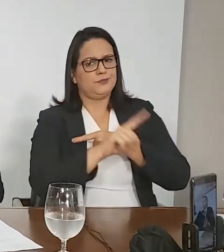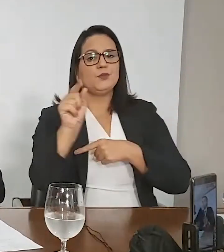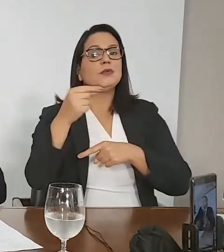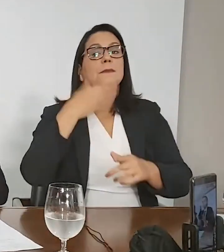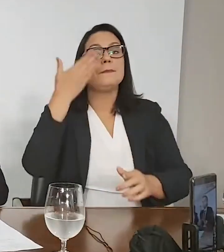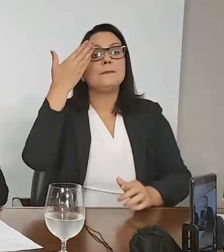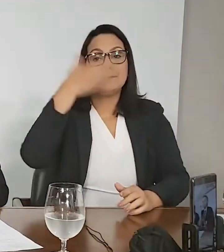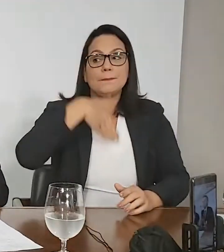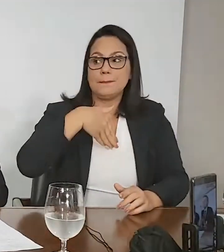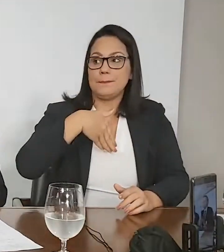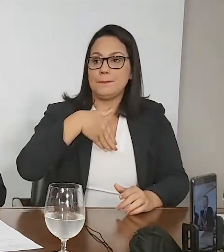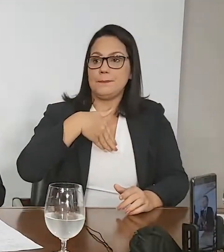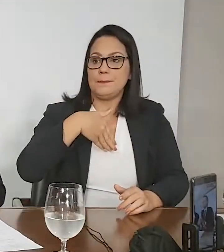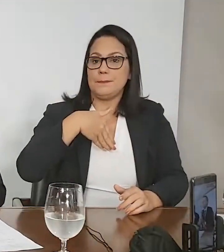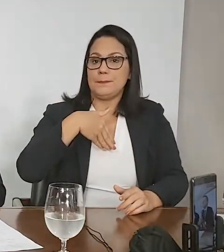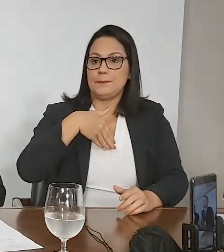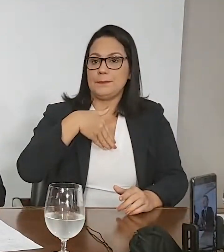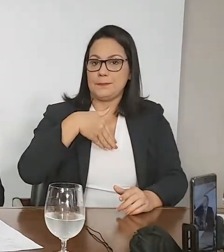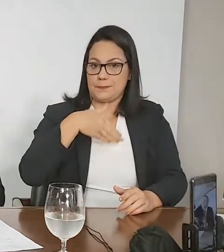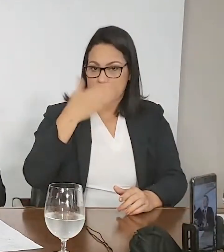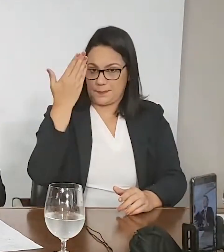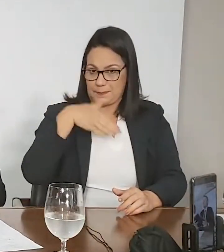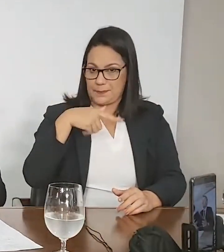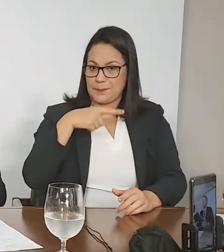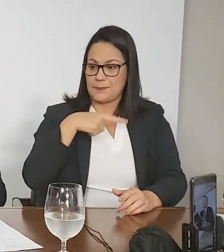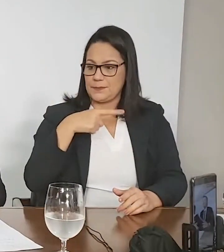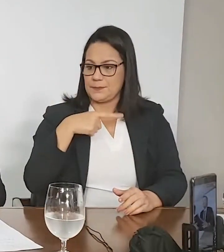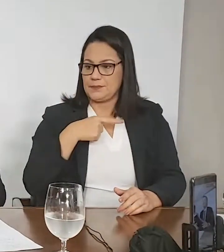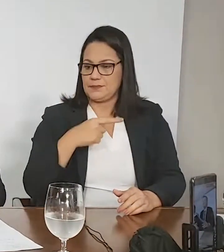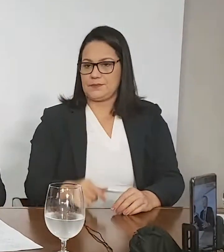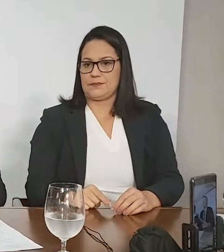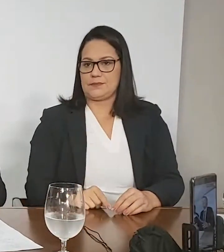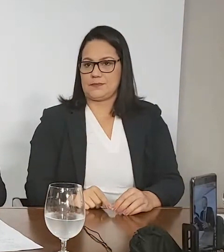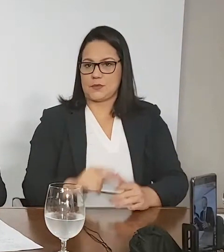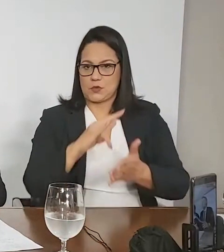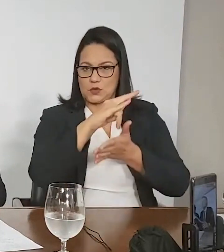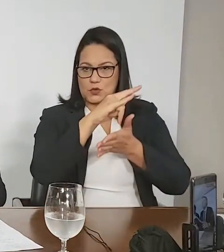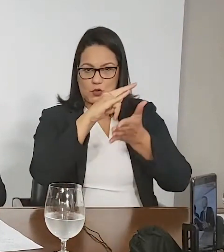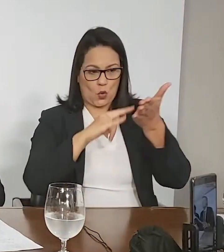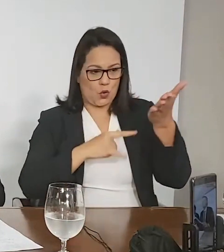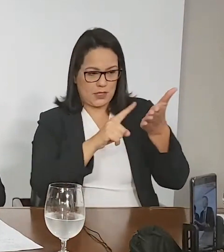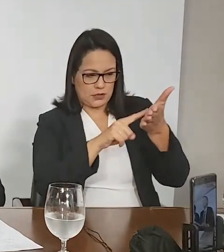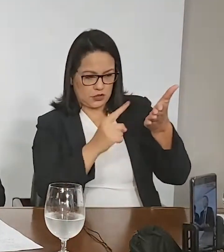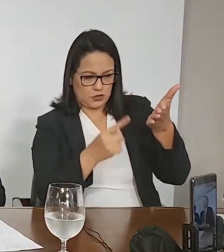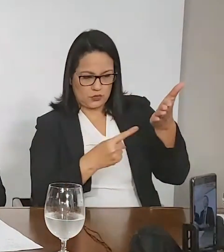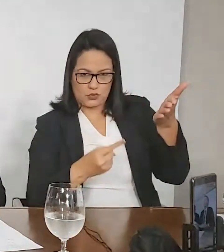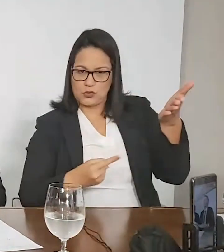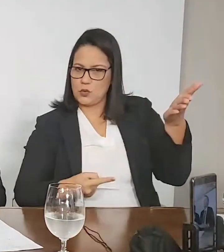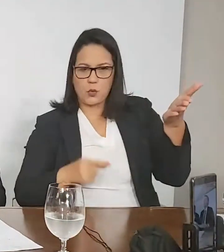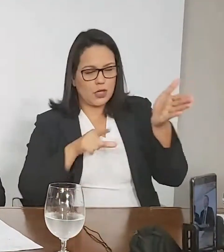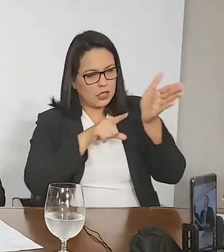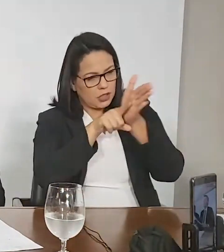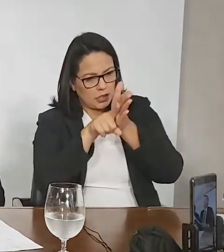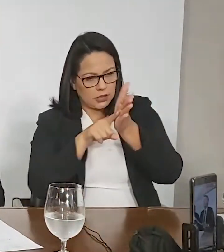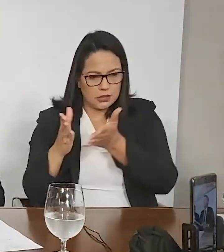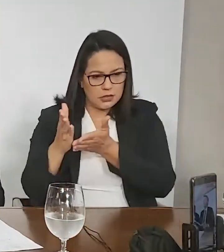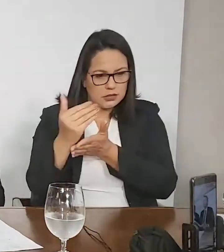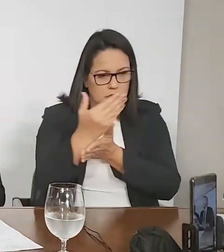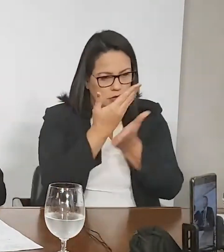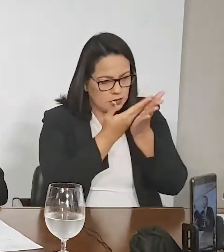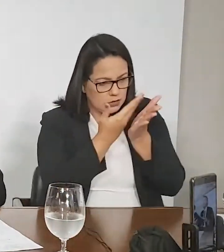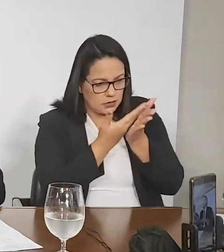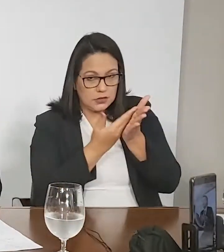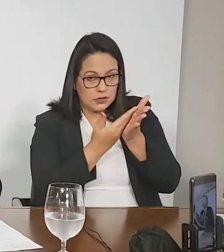concreto? Aqui, ó. Nós temos aqui um parecer, um estudo do Tribunal de Contas da União,